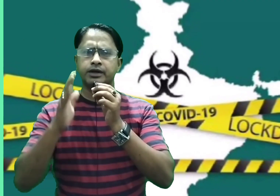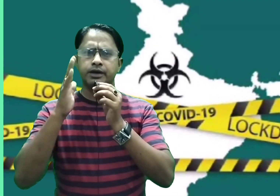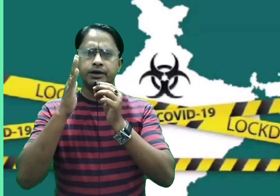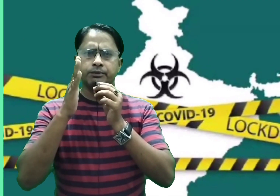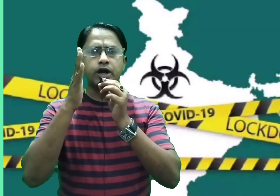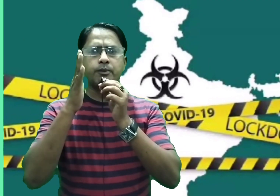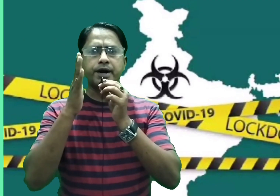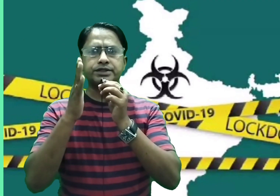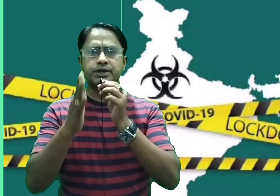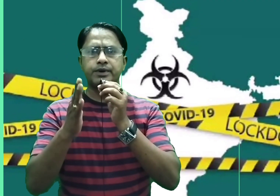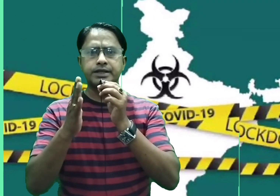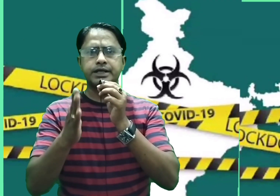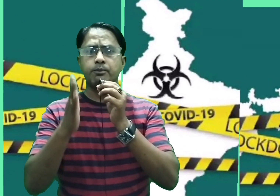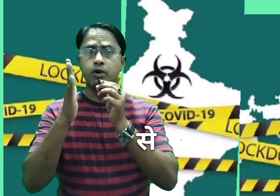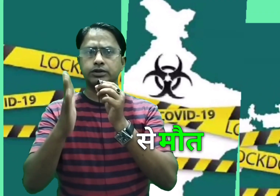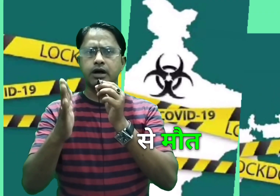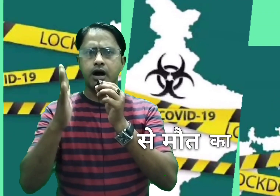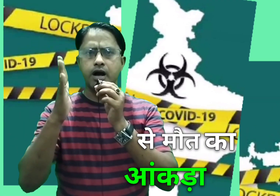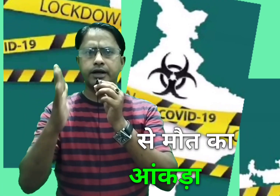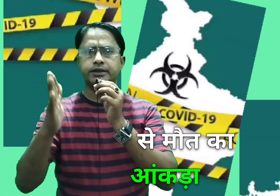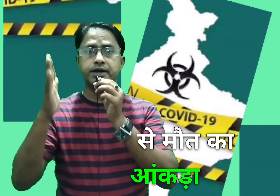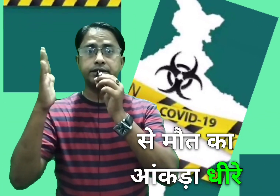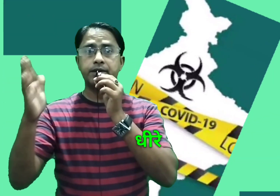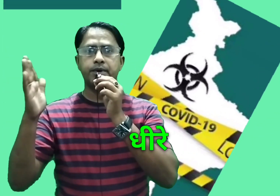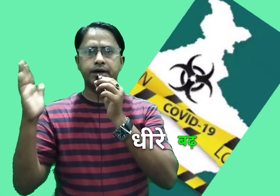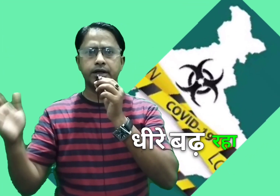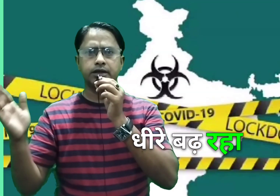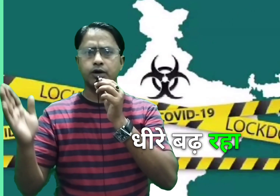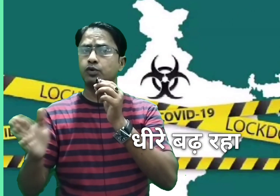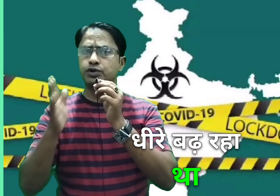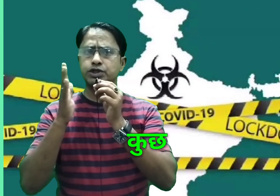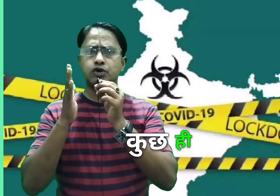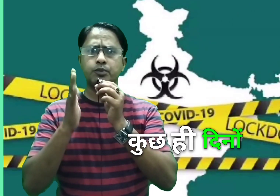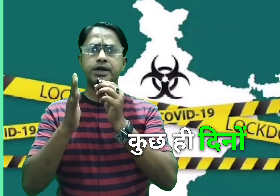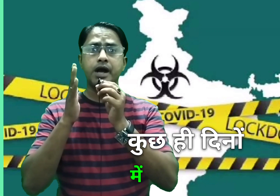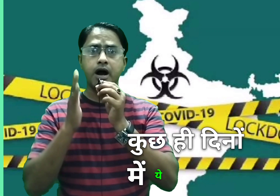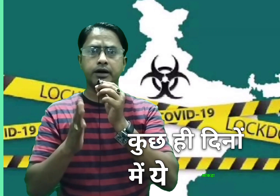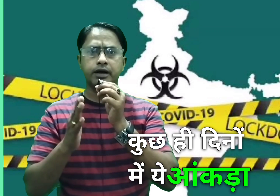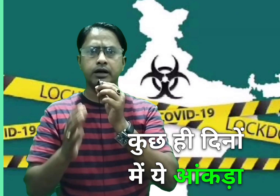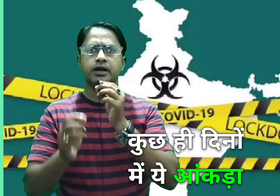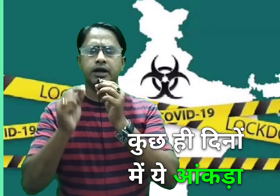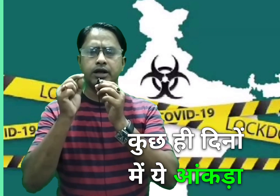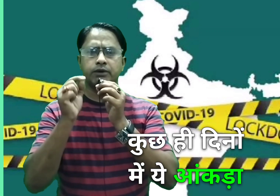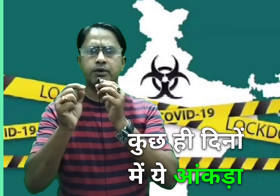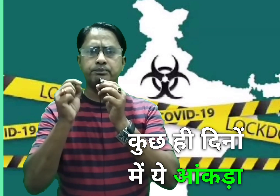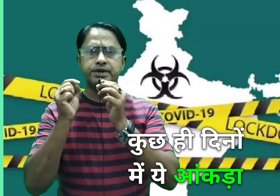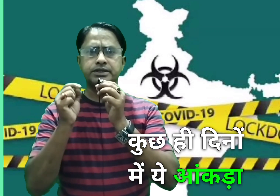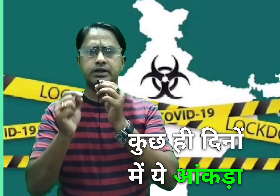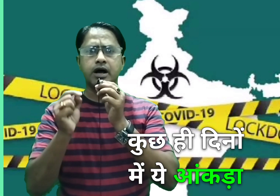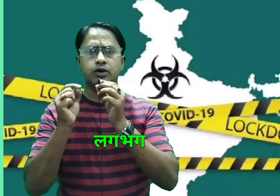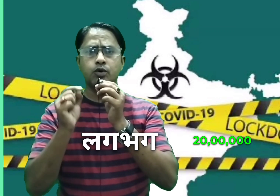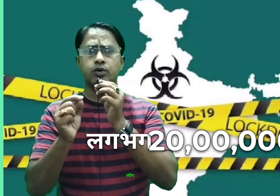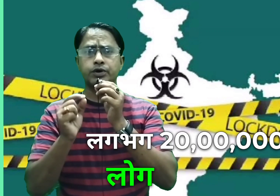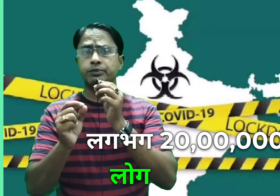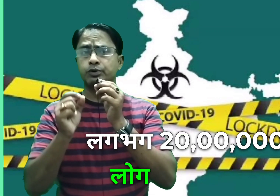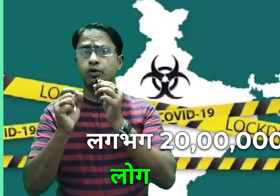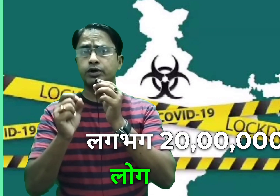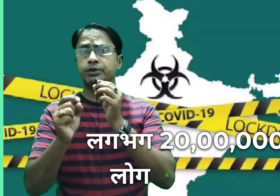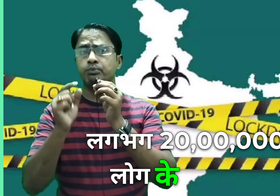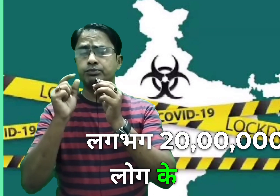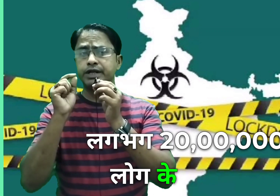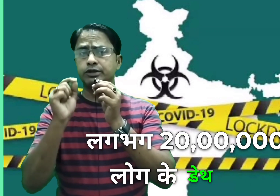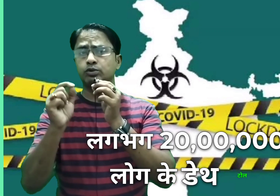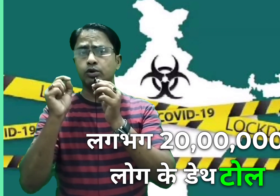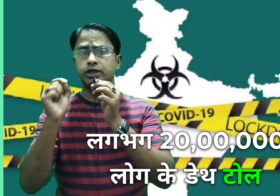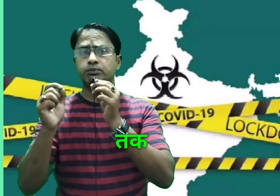हैं। कोरोना वायरस की वजह से मौत का आंकड़ा धीरे धीरे बढ़ रहा था। कुछ ही दिनों में ये आंकड़ा लगभग 20 लाख लोगों